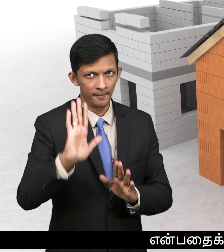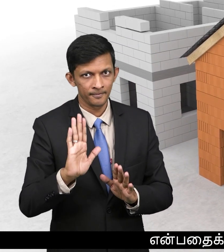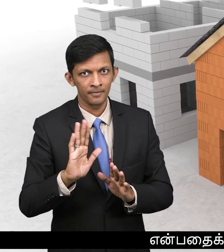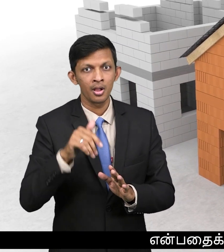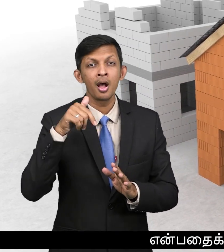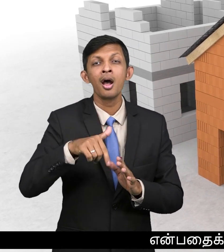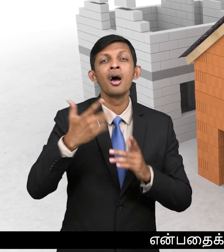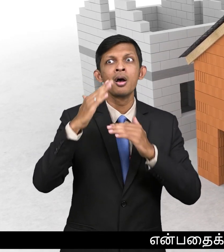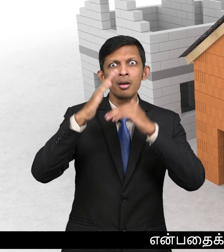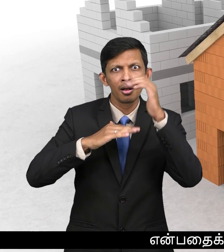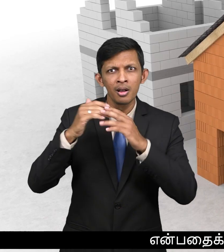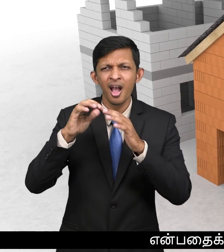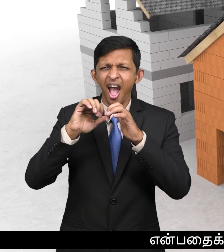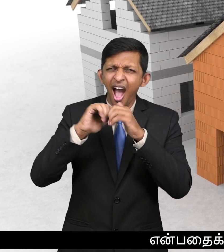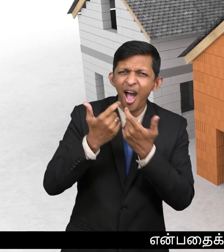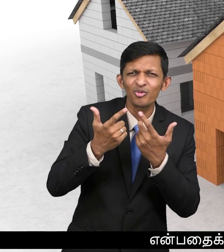கண்டுபிடிப்போம்.